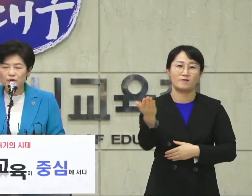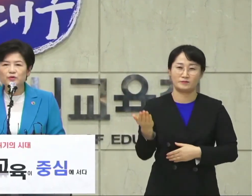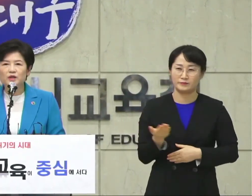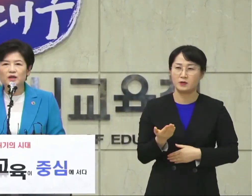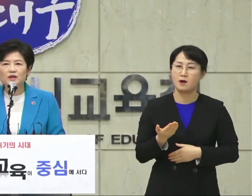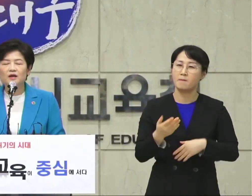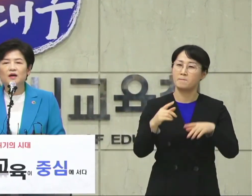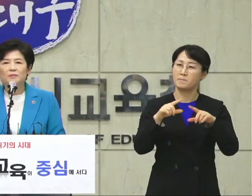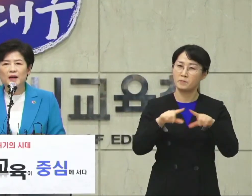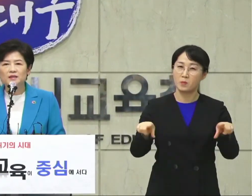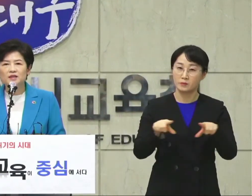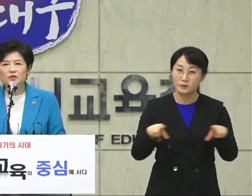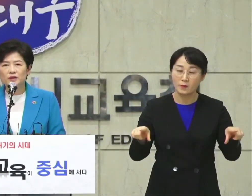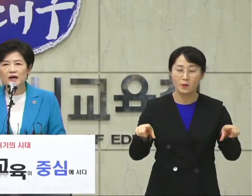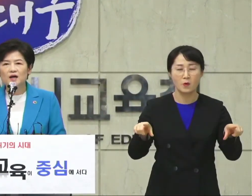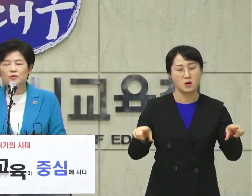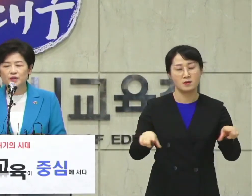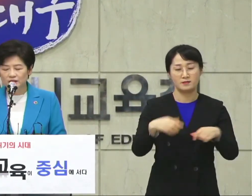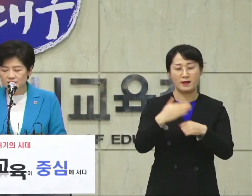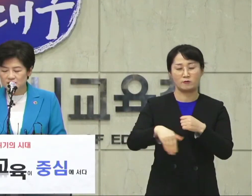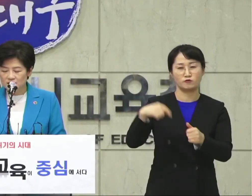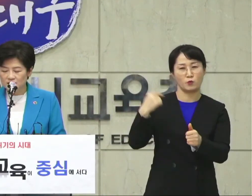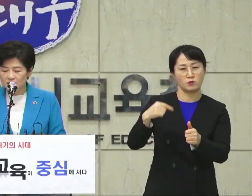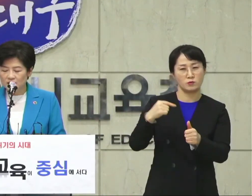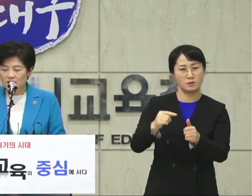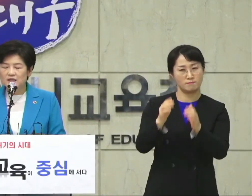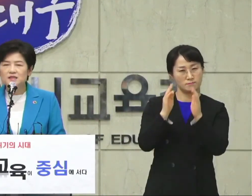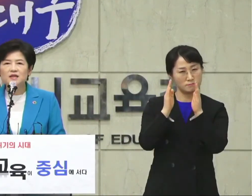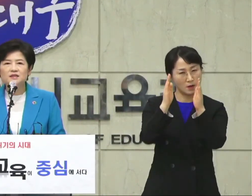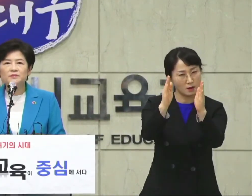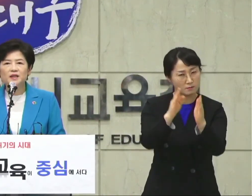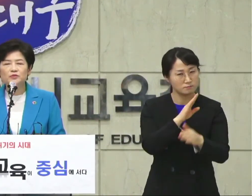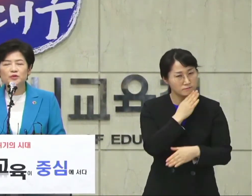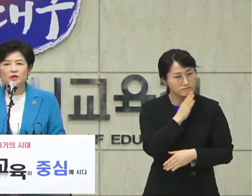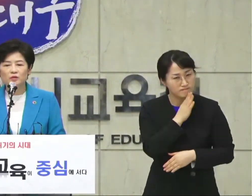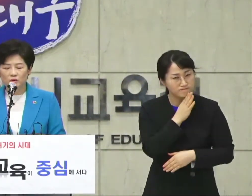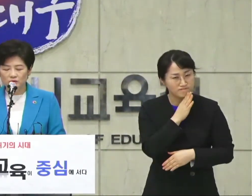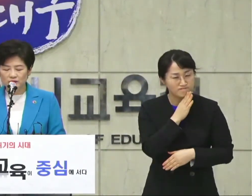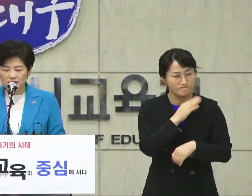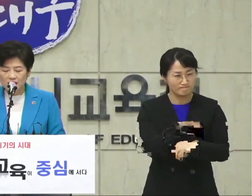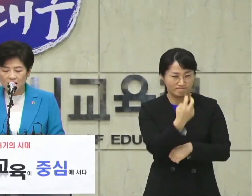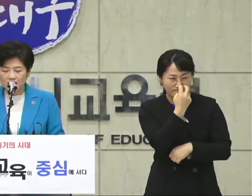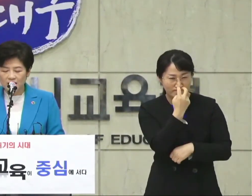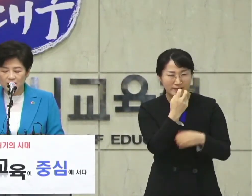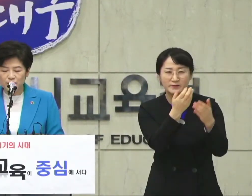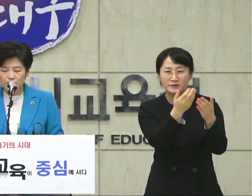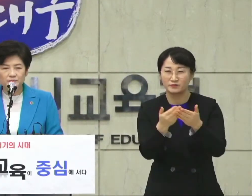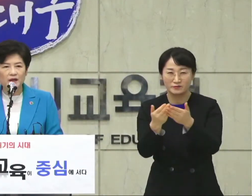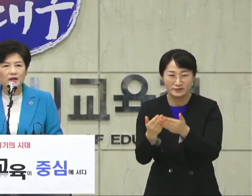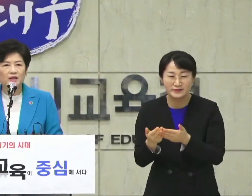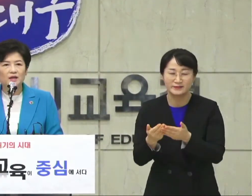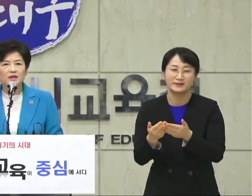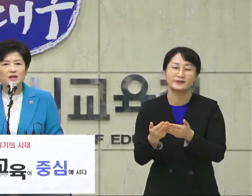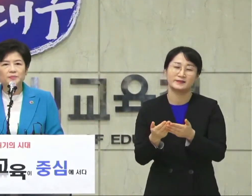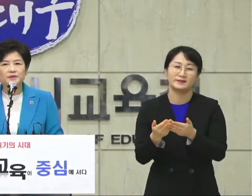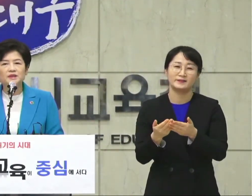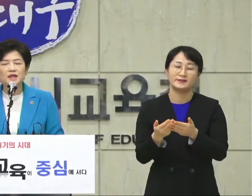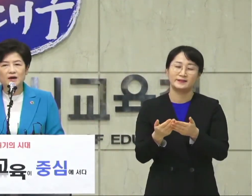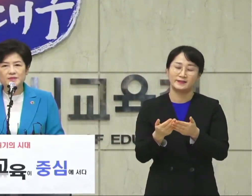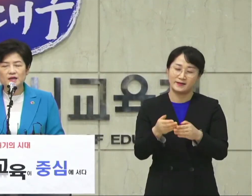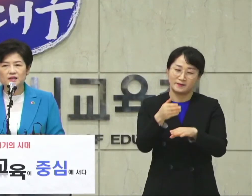평소 대구 교육이 바른 길로 나가고 있는지 세심한 눈길로 늘 함께해